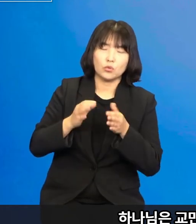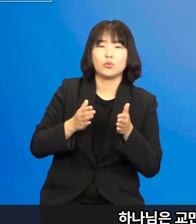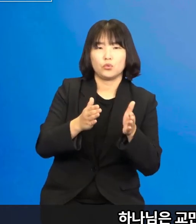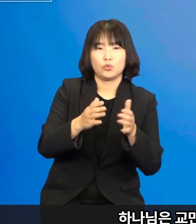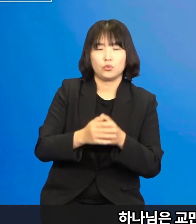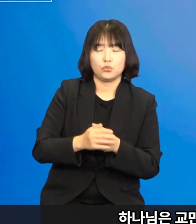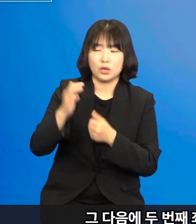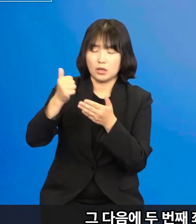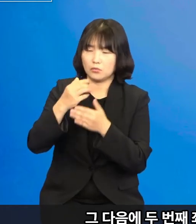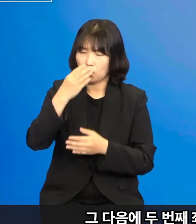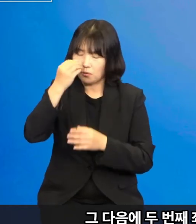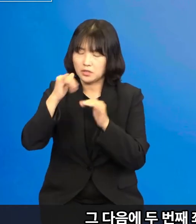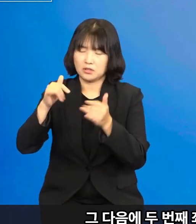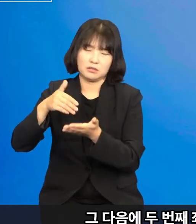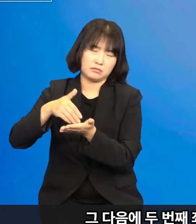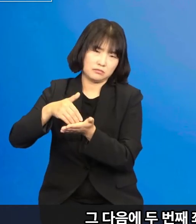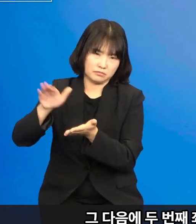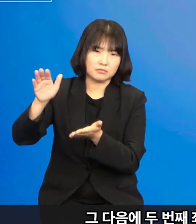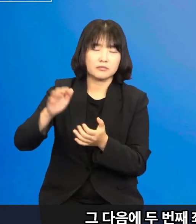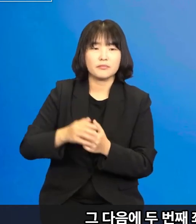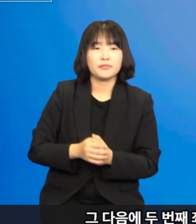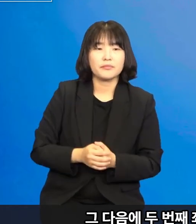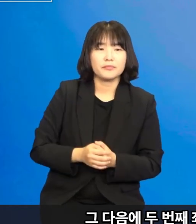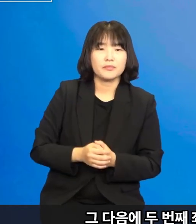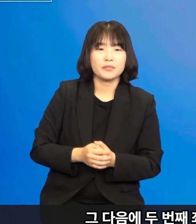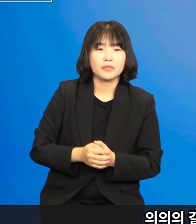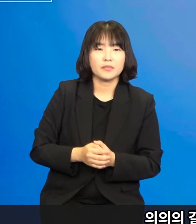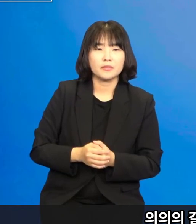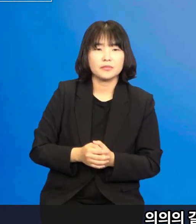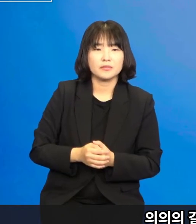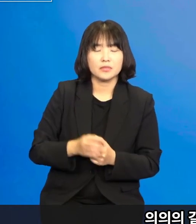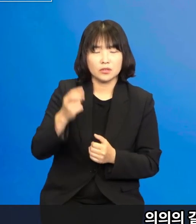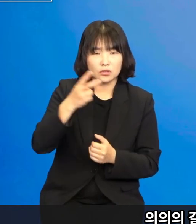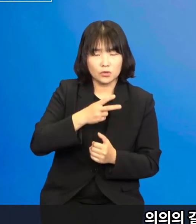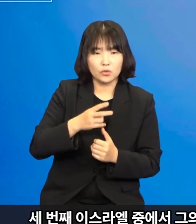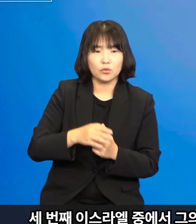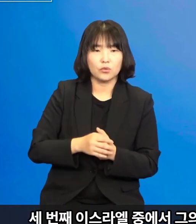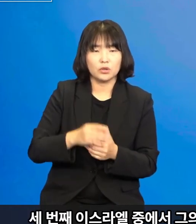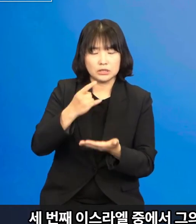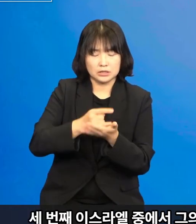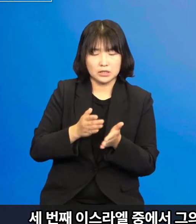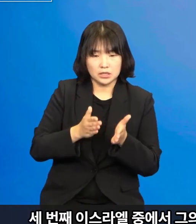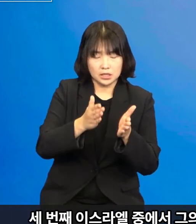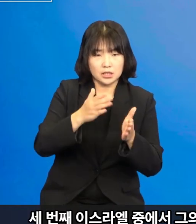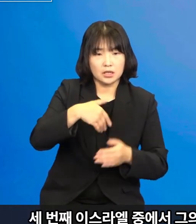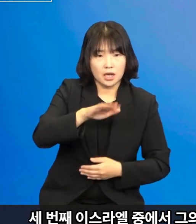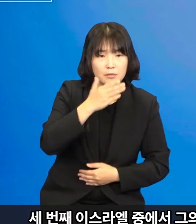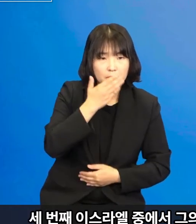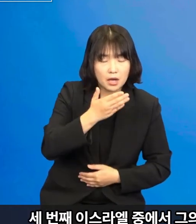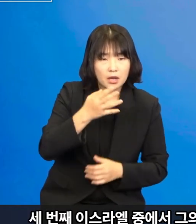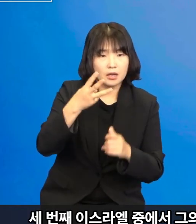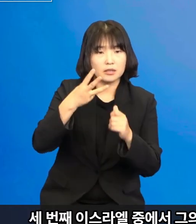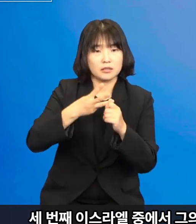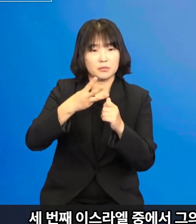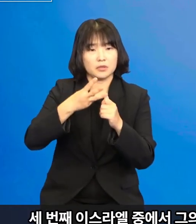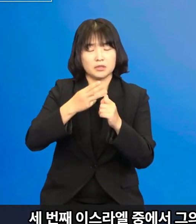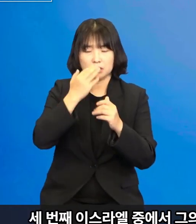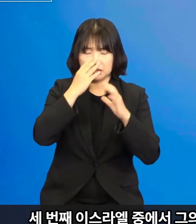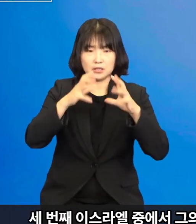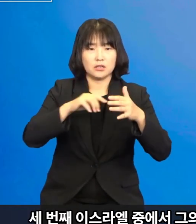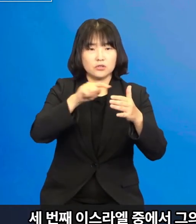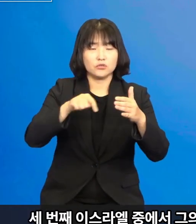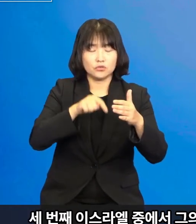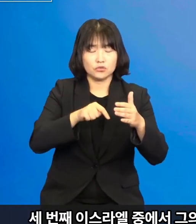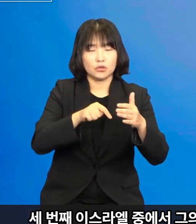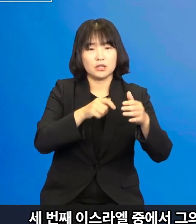대적하거든요. 그 다음에 두 번째, 좌로나 우로나 치우치지 않고 의의 길로 간다는 것이고, 세 번째, 이스라엘 중에서 그의